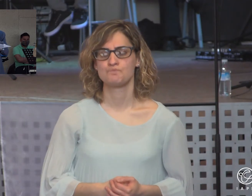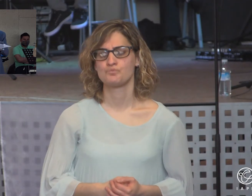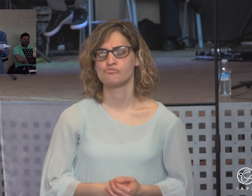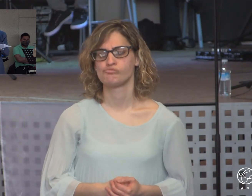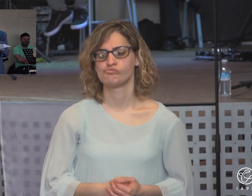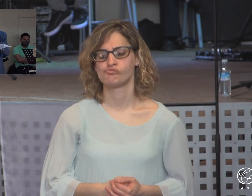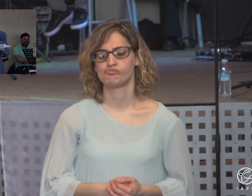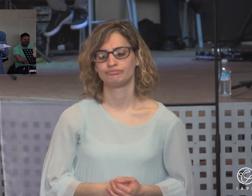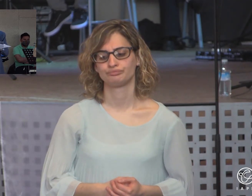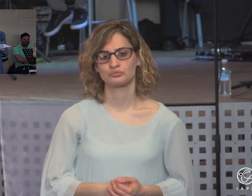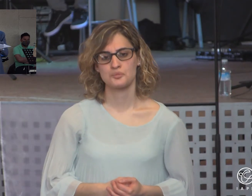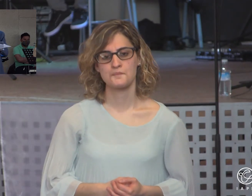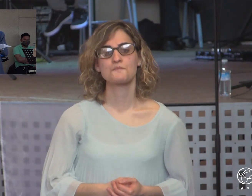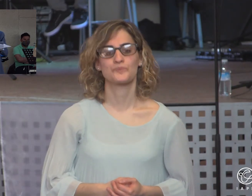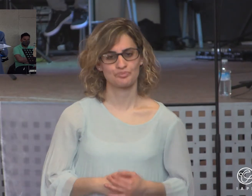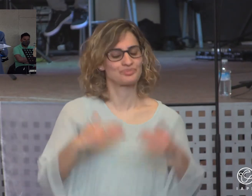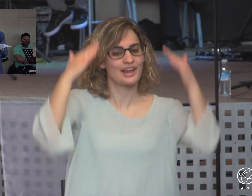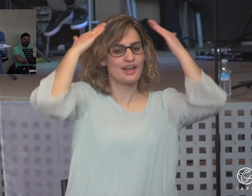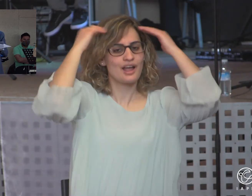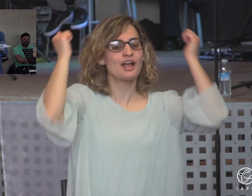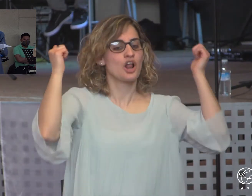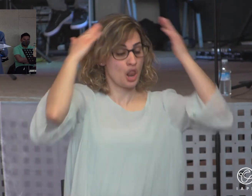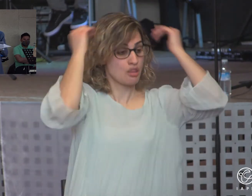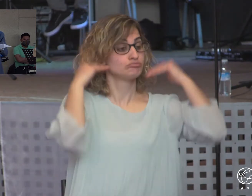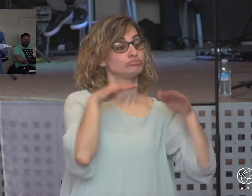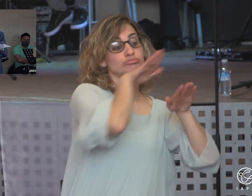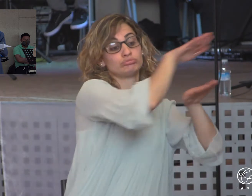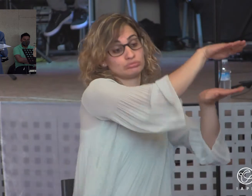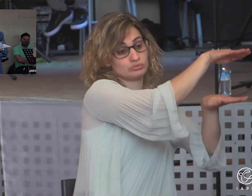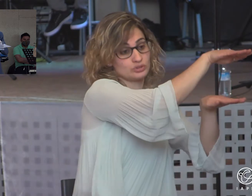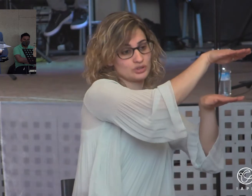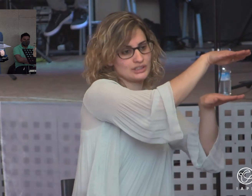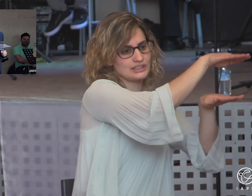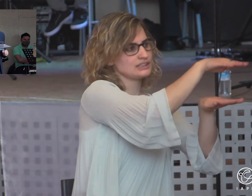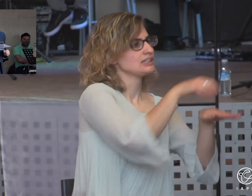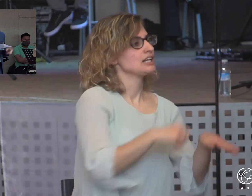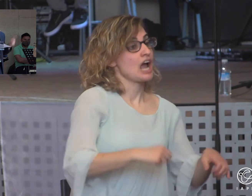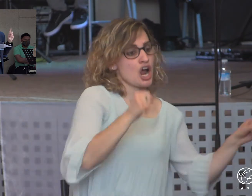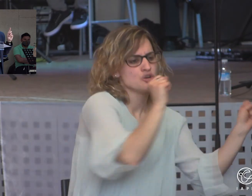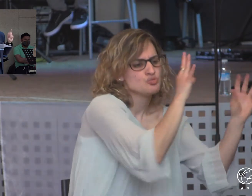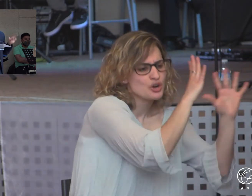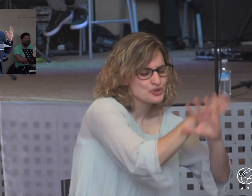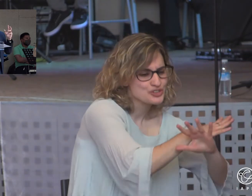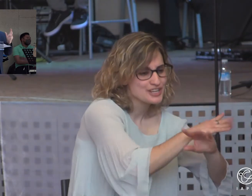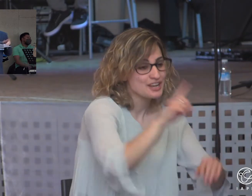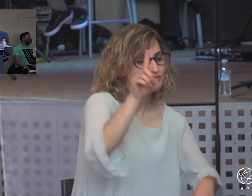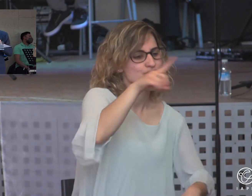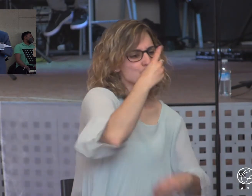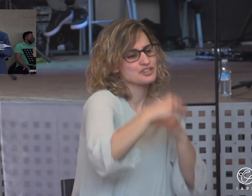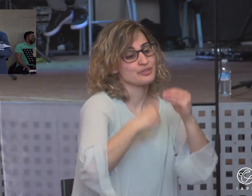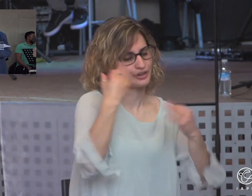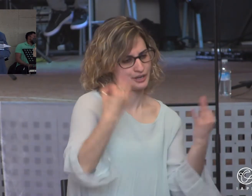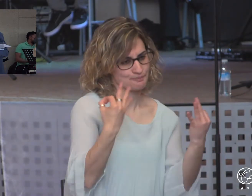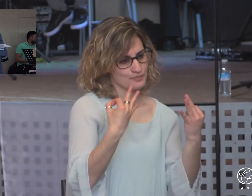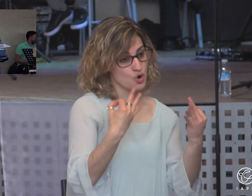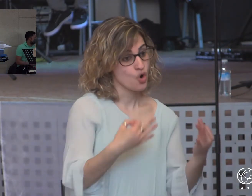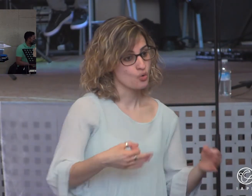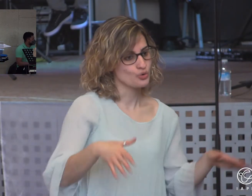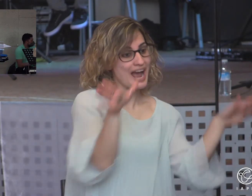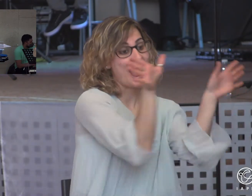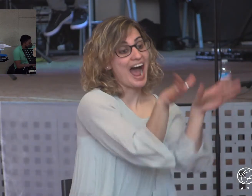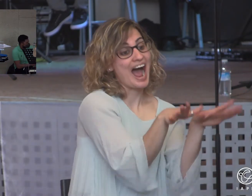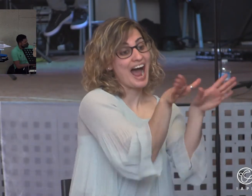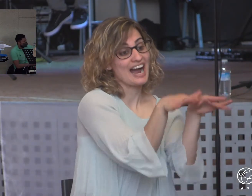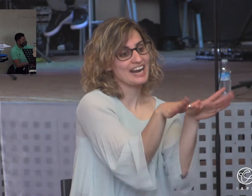pues Dios había mandado un ángel exterminador para que todos los primogénitos